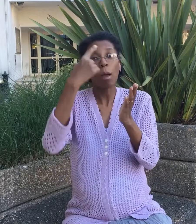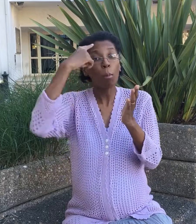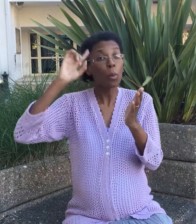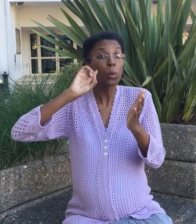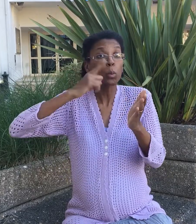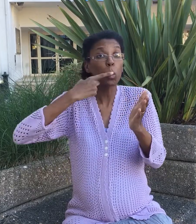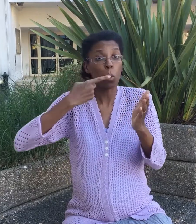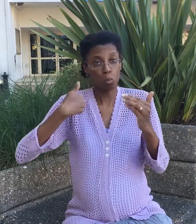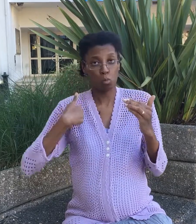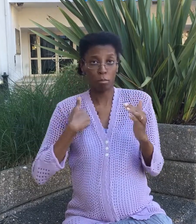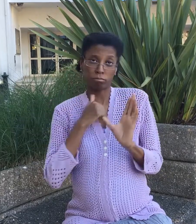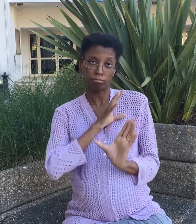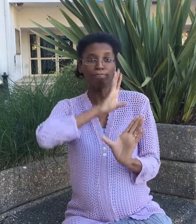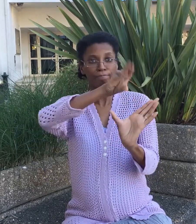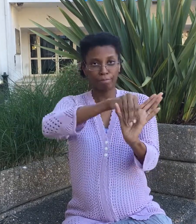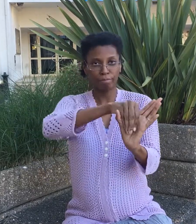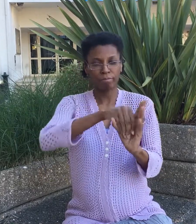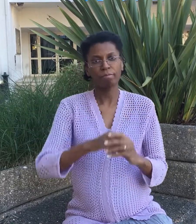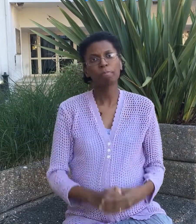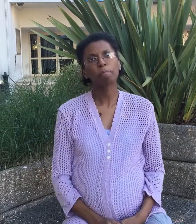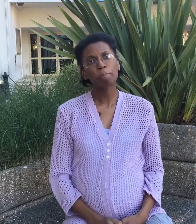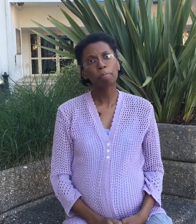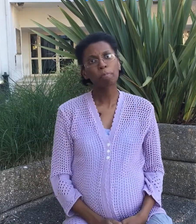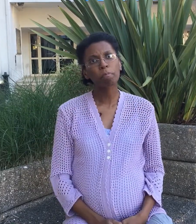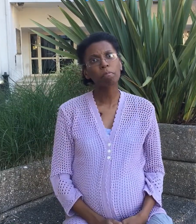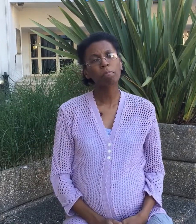et je suis membre du ministère auprès des sourds.